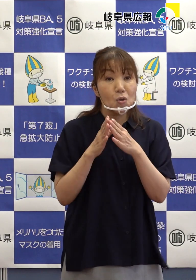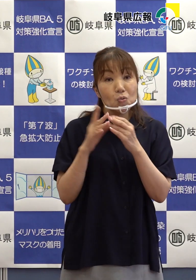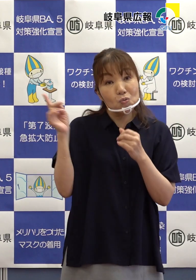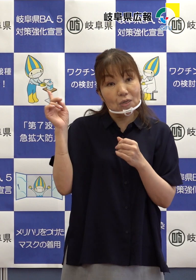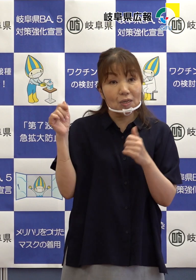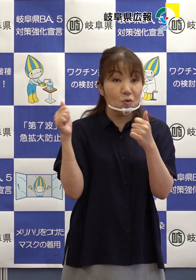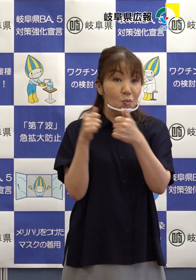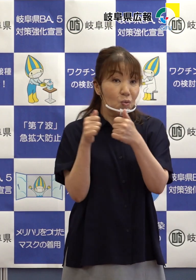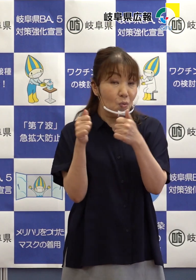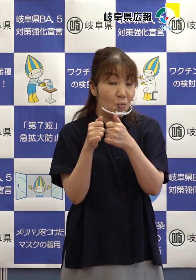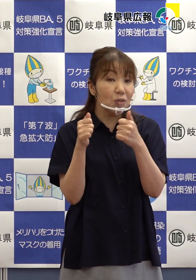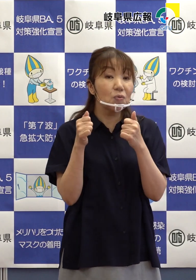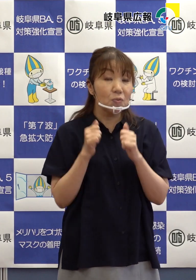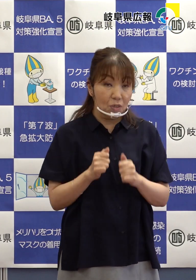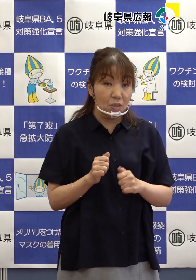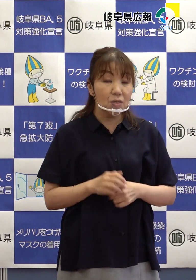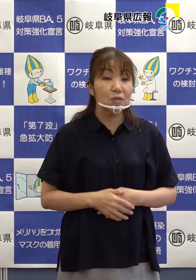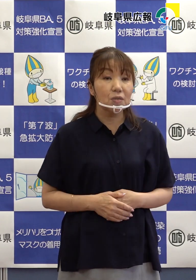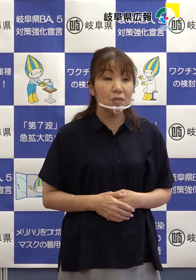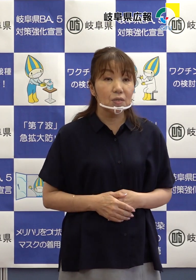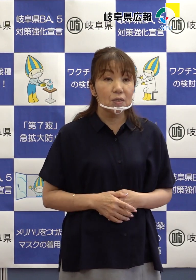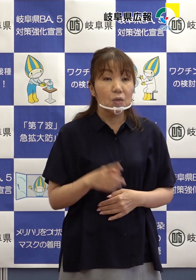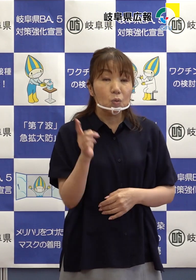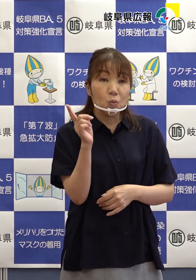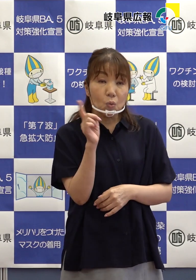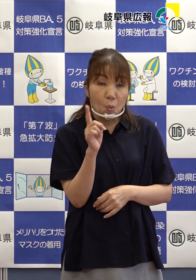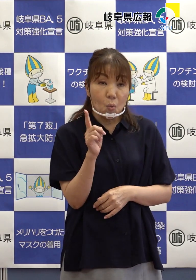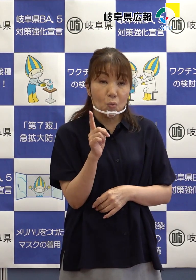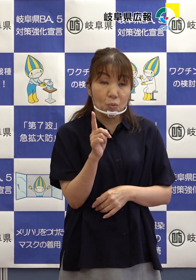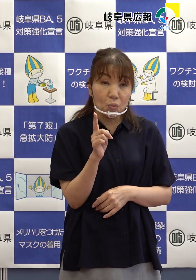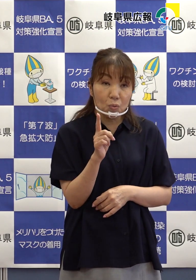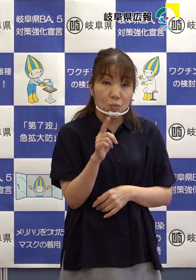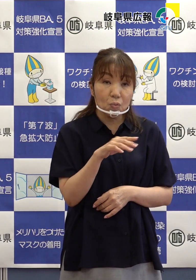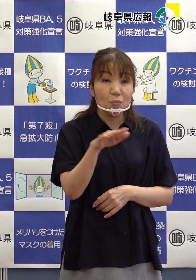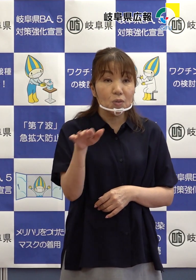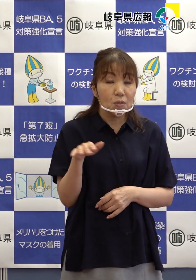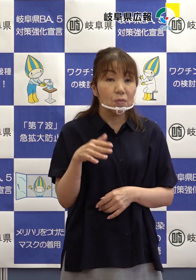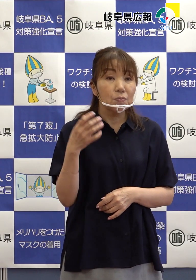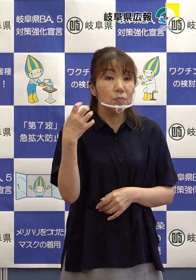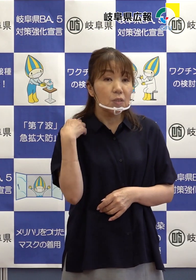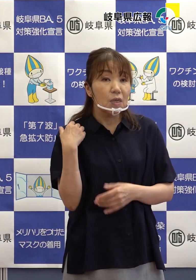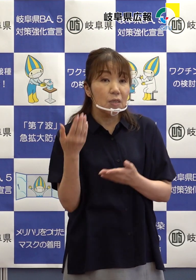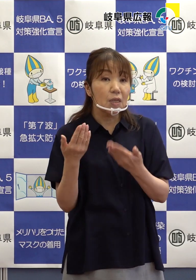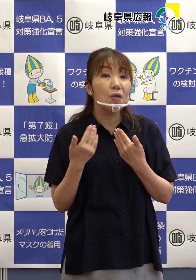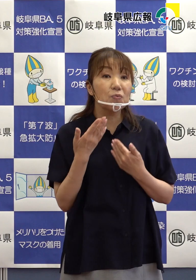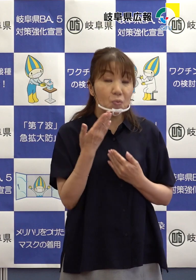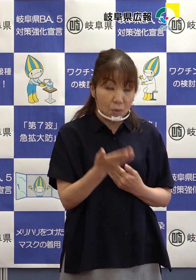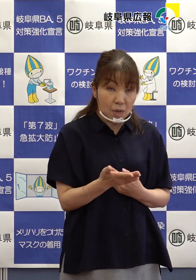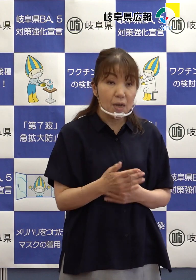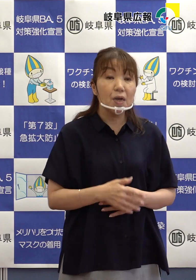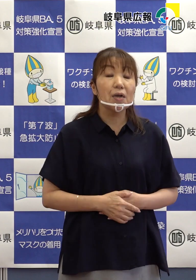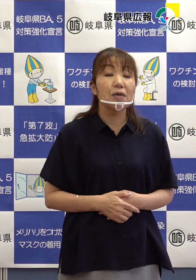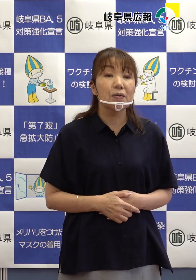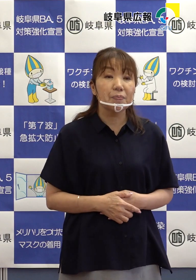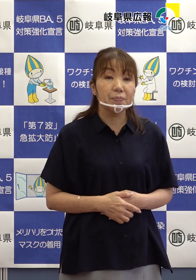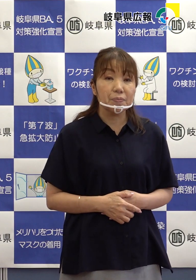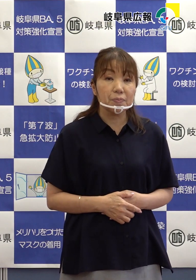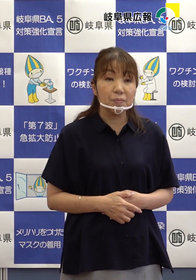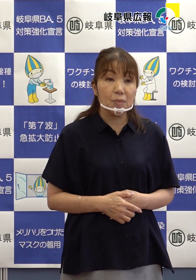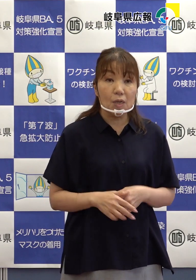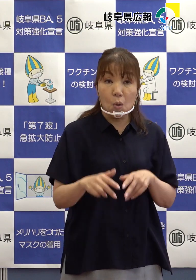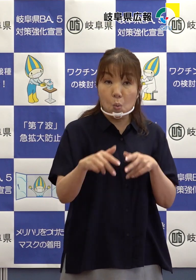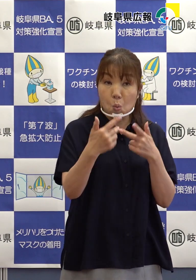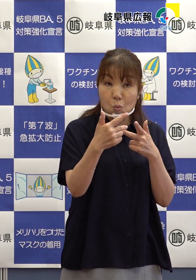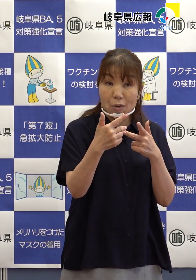競技もしそれからどういう形に後になっていただくかとかですねそれからあのままオンライン